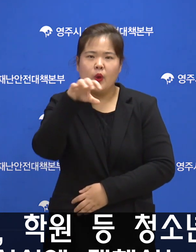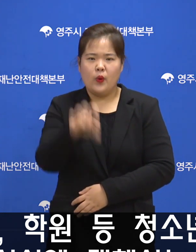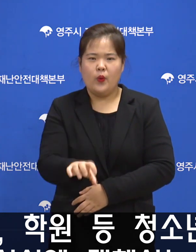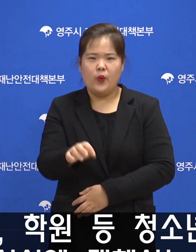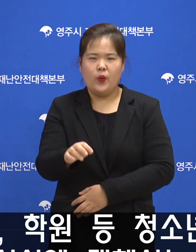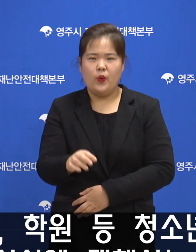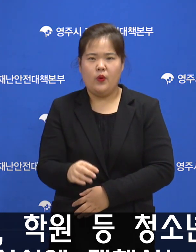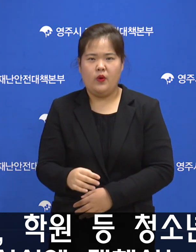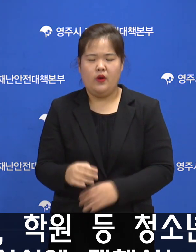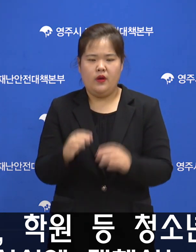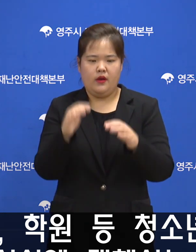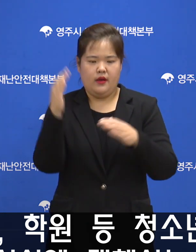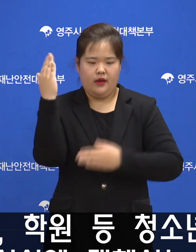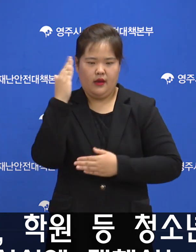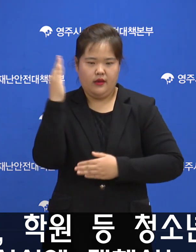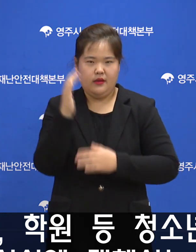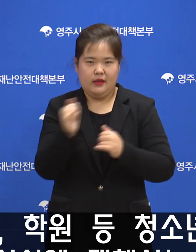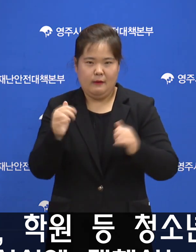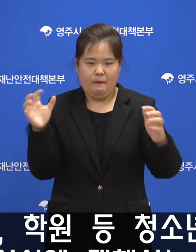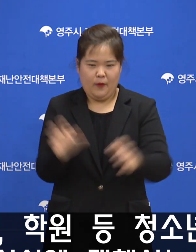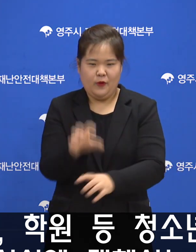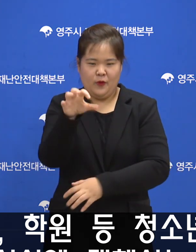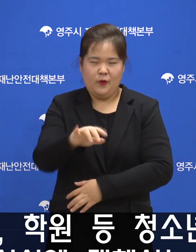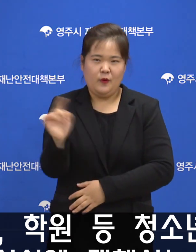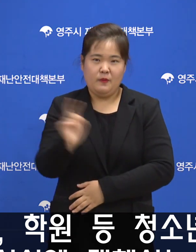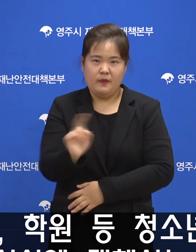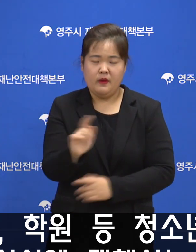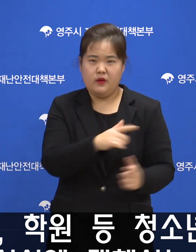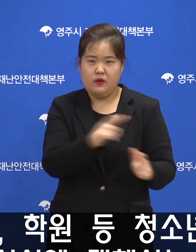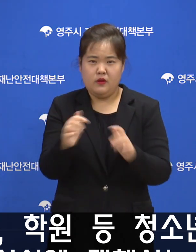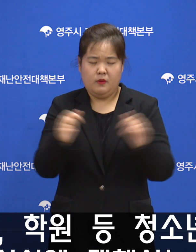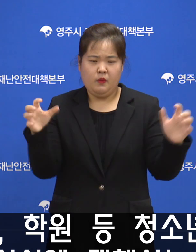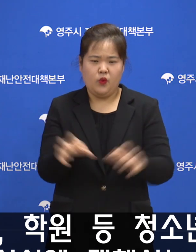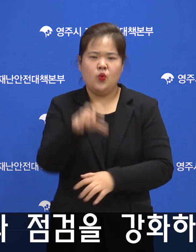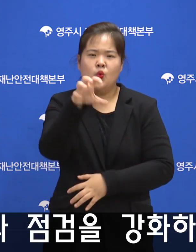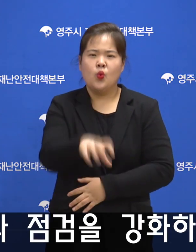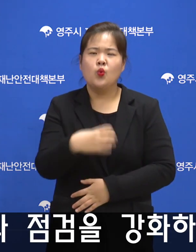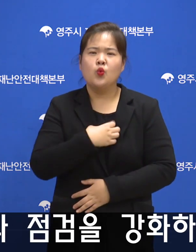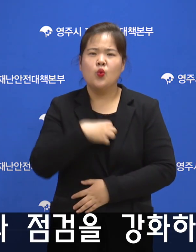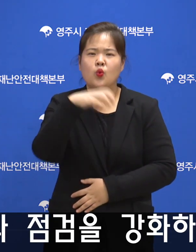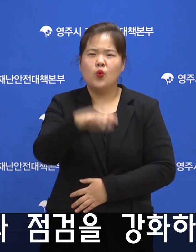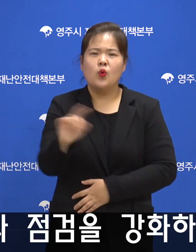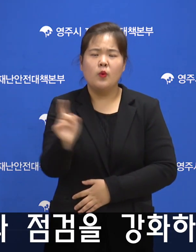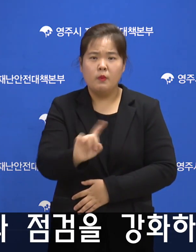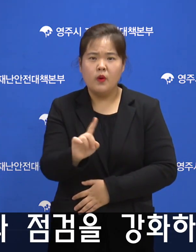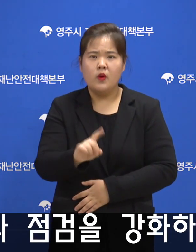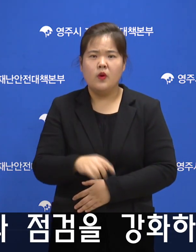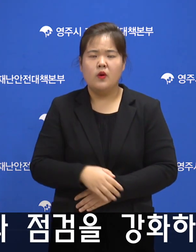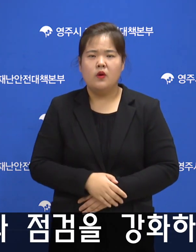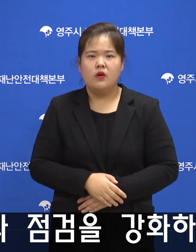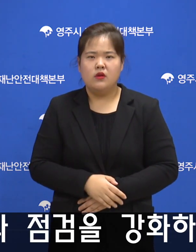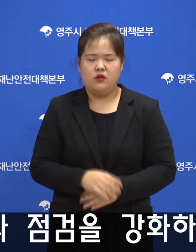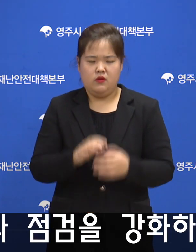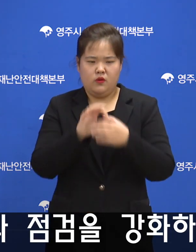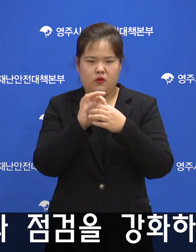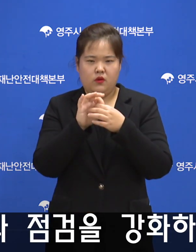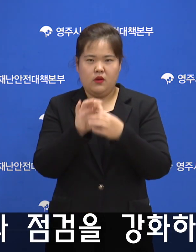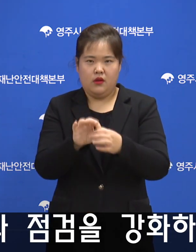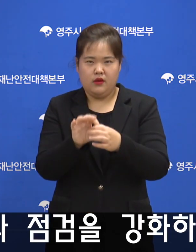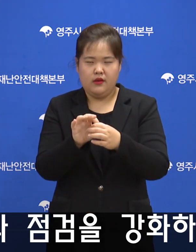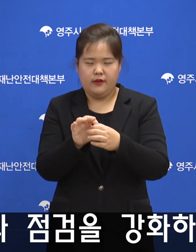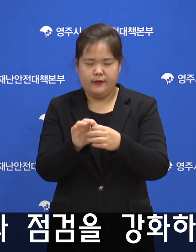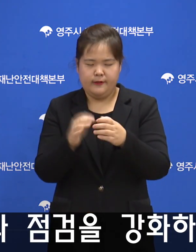등 청소년이 밀집하는 고위험 다중이용시설에 대해서는 전담부서를 지정해 방역과